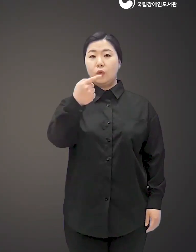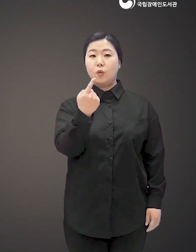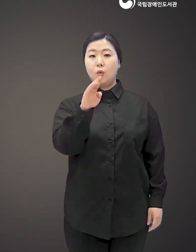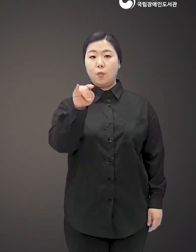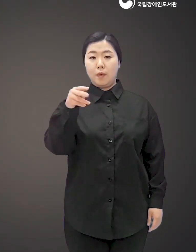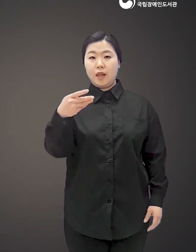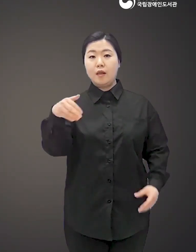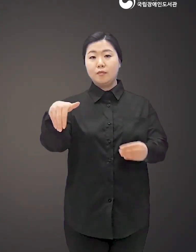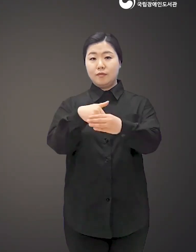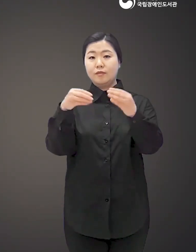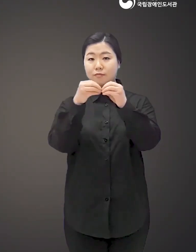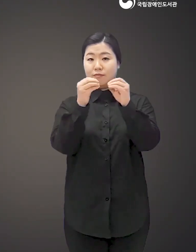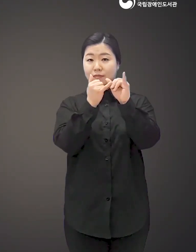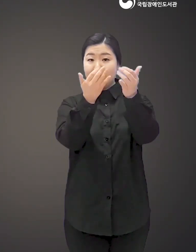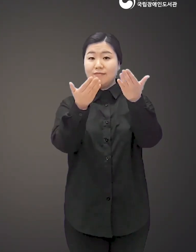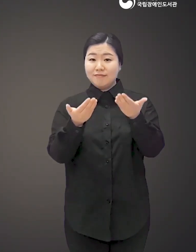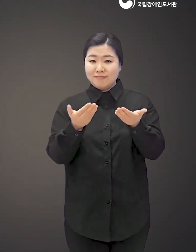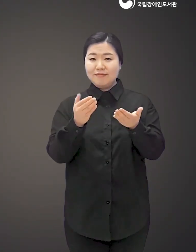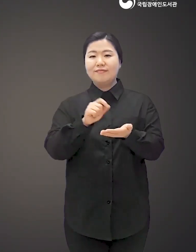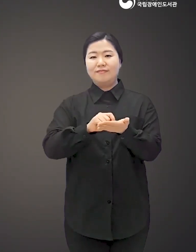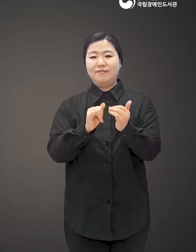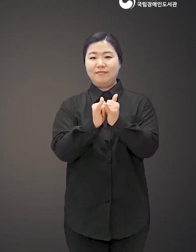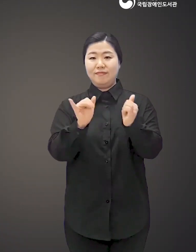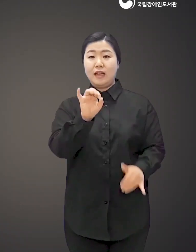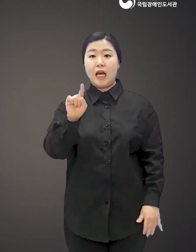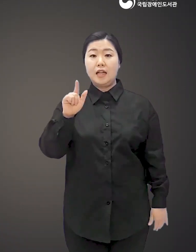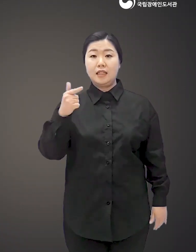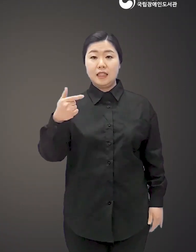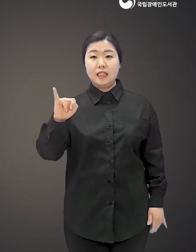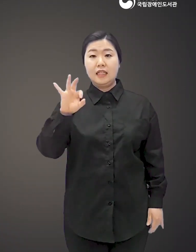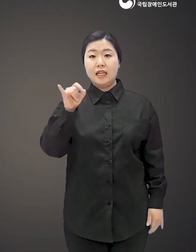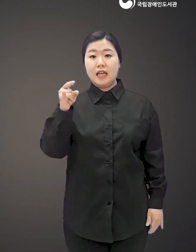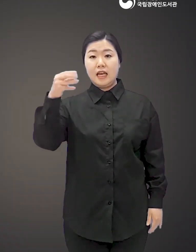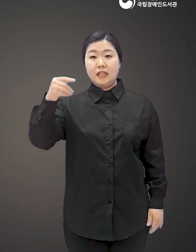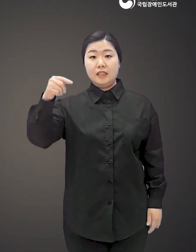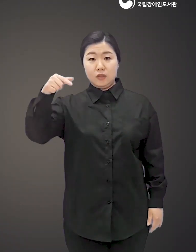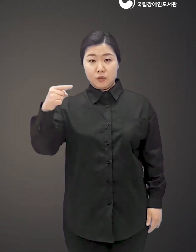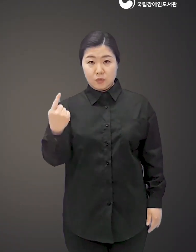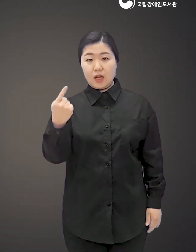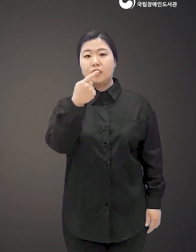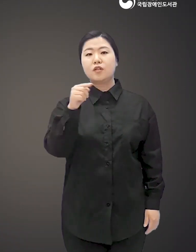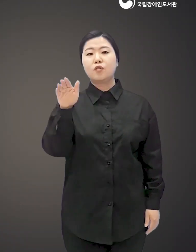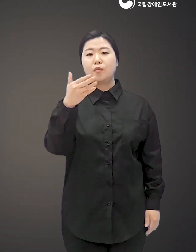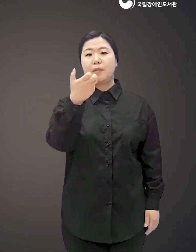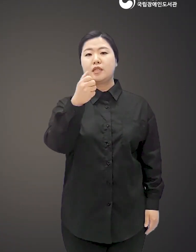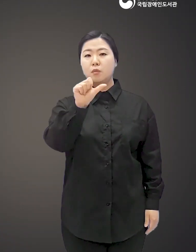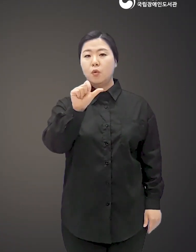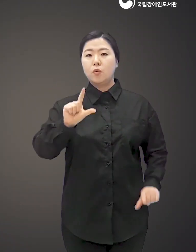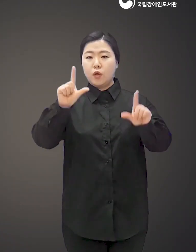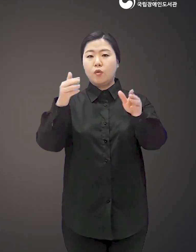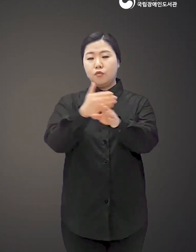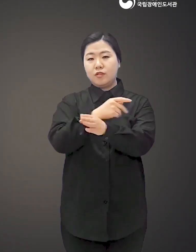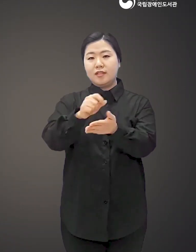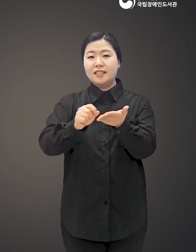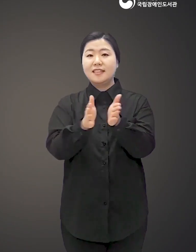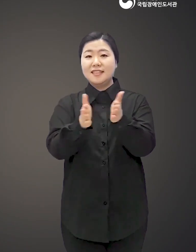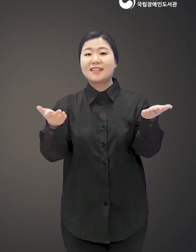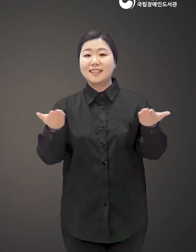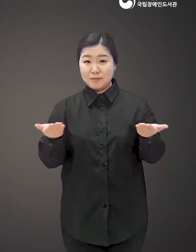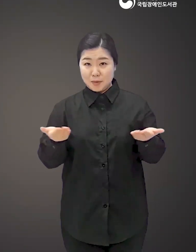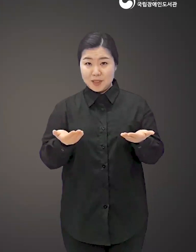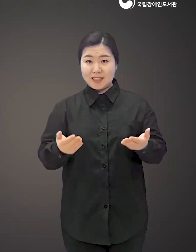노벨 문학상 수상 작가 아니 에르노가 1985년부터 쓰기 시작한 한 프로젝트.